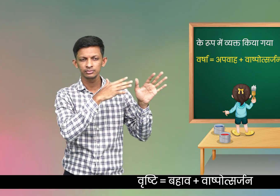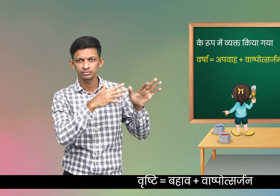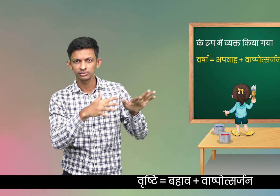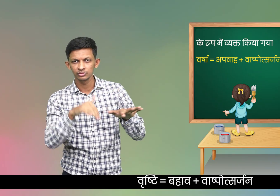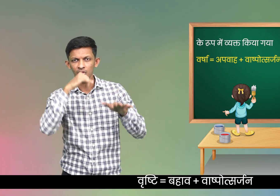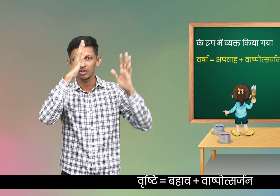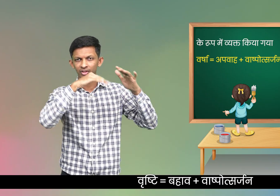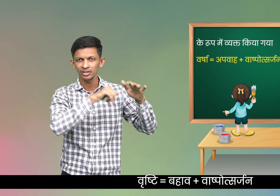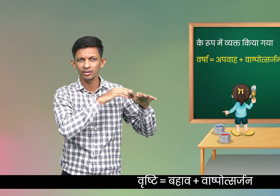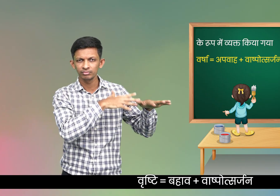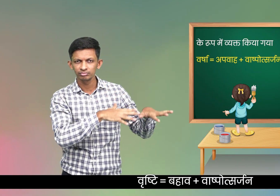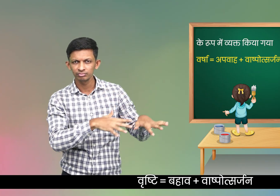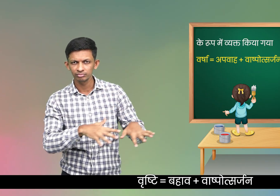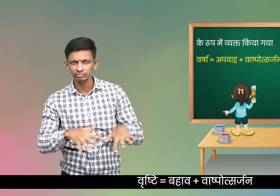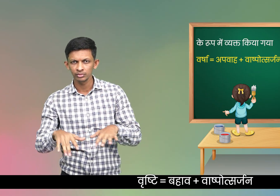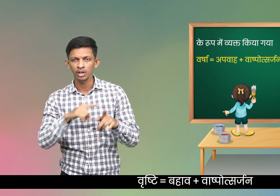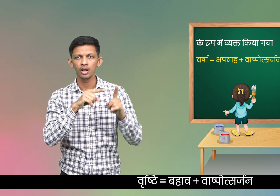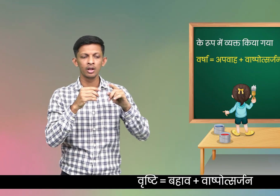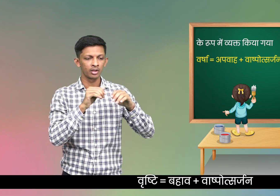बहाव प्लस वाष्पोत्सर्जन।